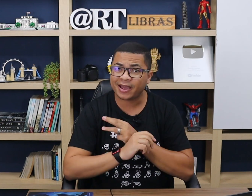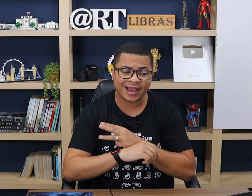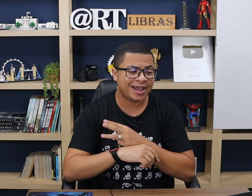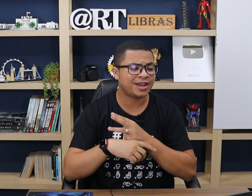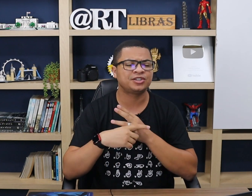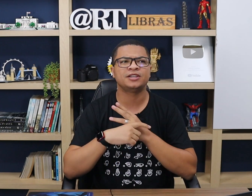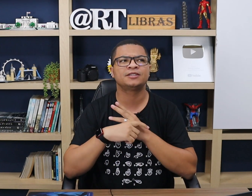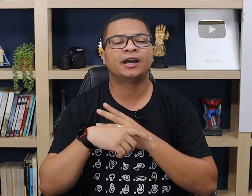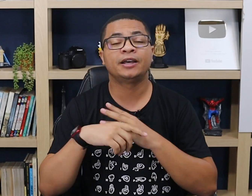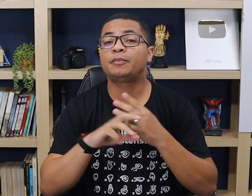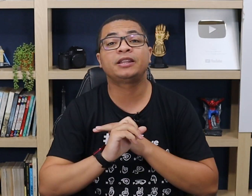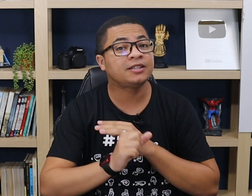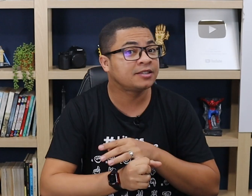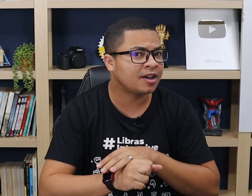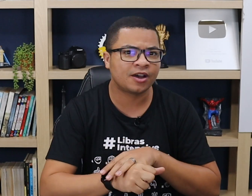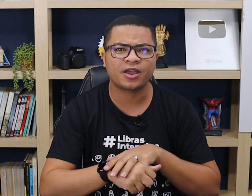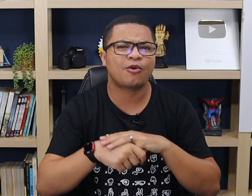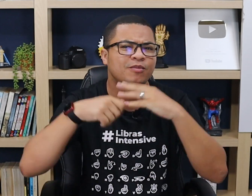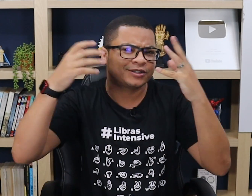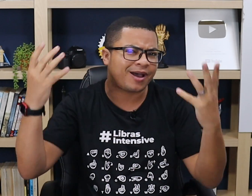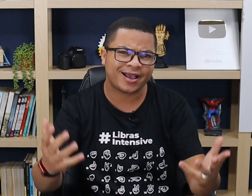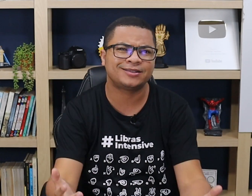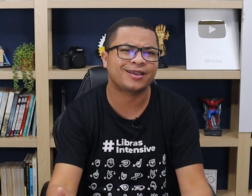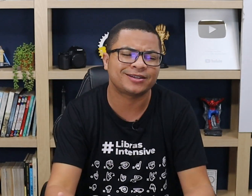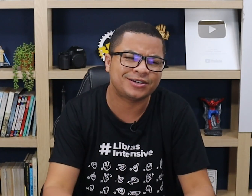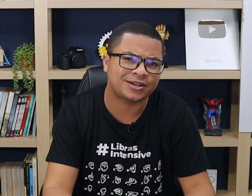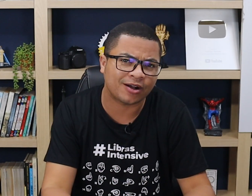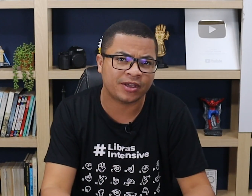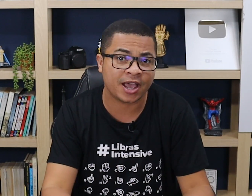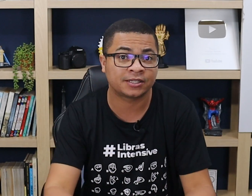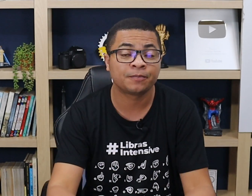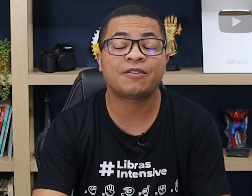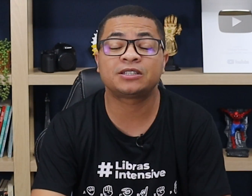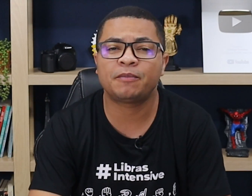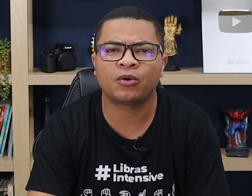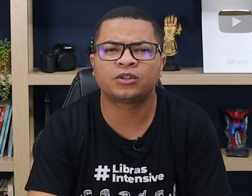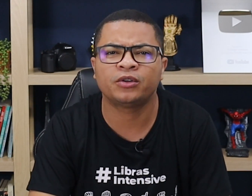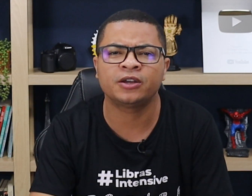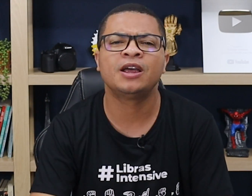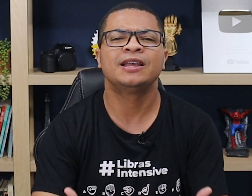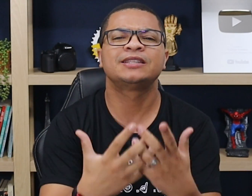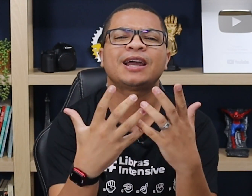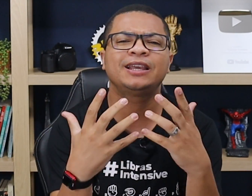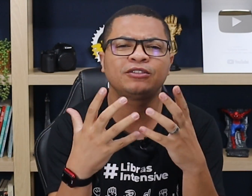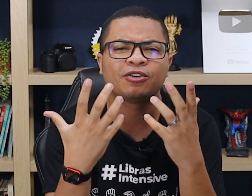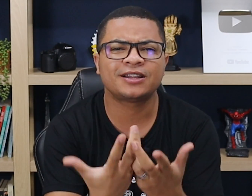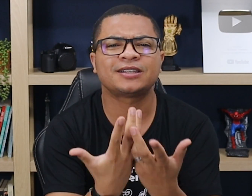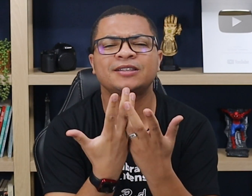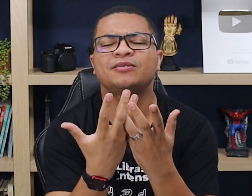diabetes hipertensão e algumas mais aí que a gente já conhece e aí você me pergunta Rodrigo Será que todas essas